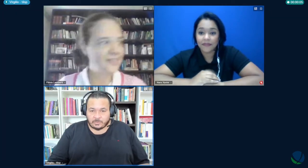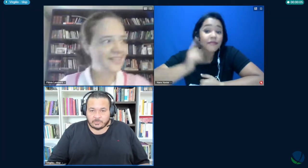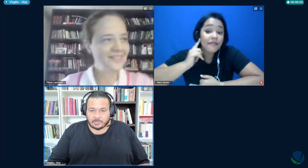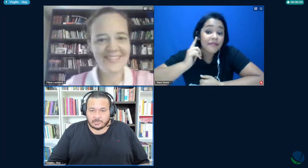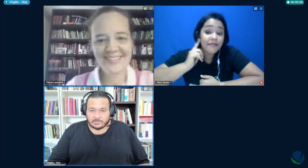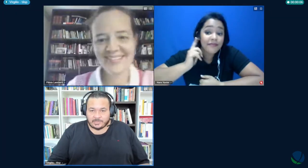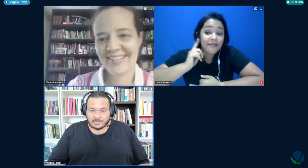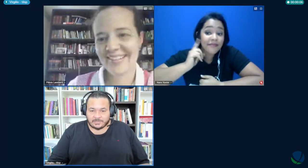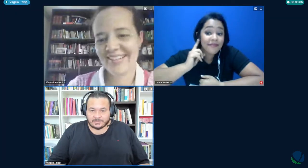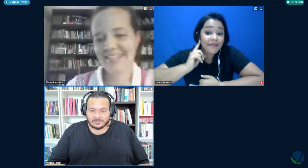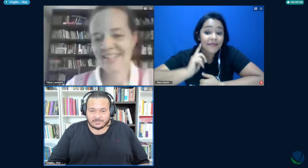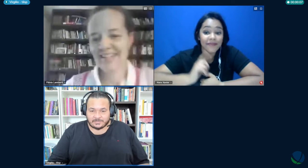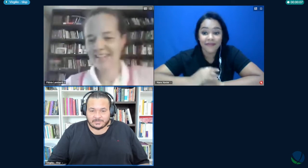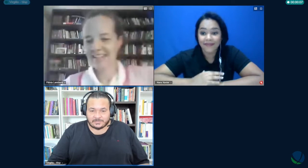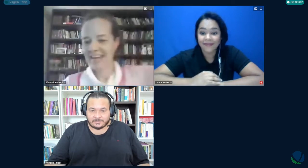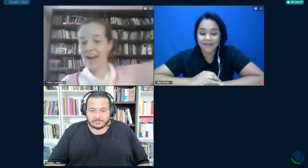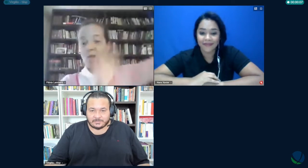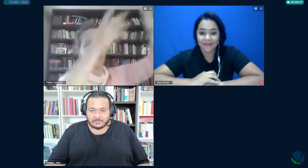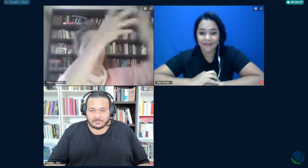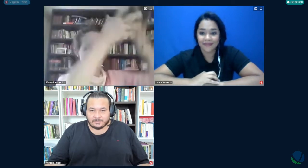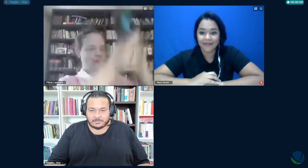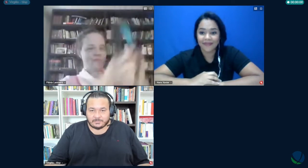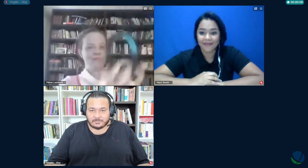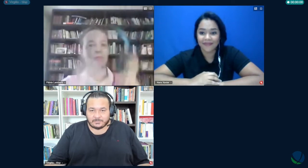Professora, seu áudio está desligado.